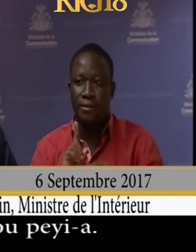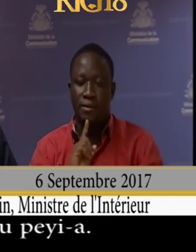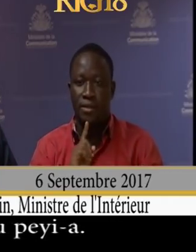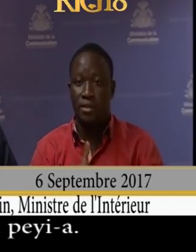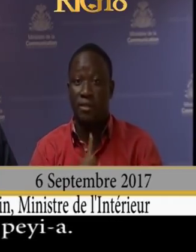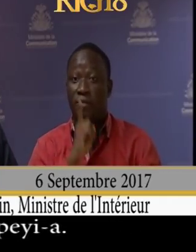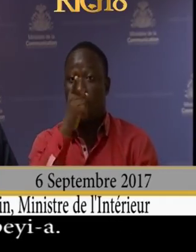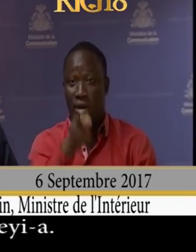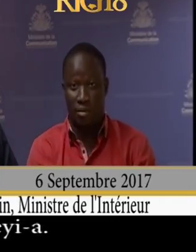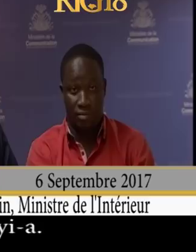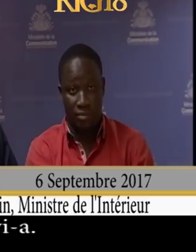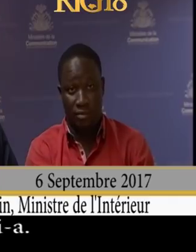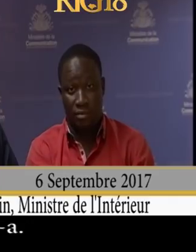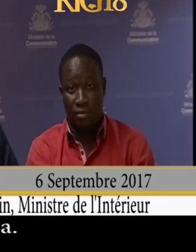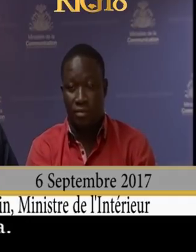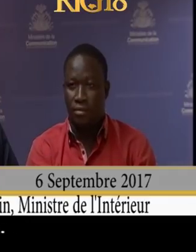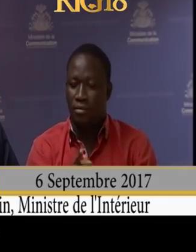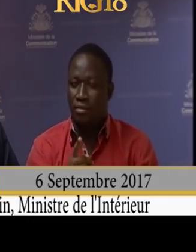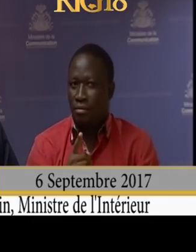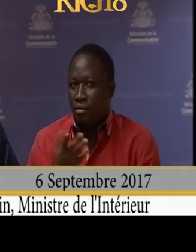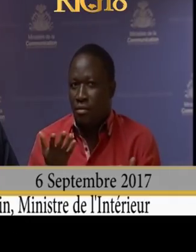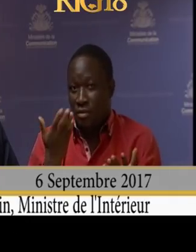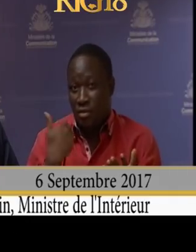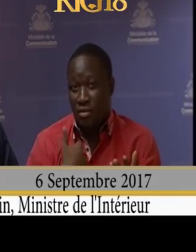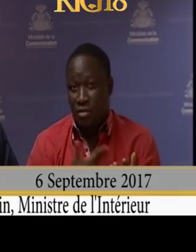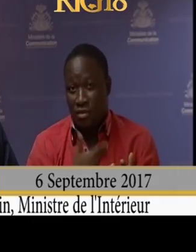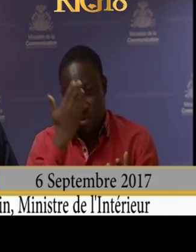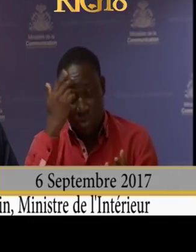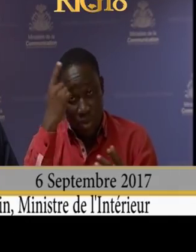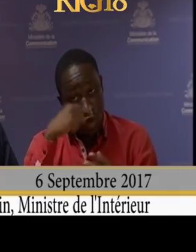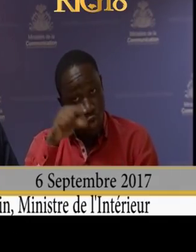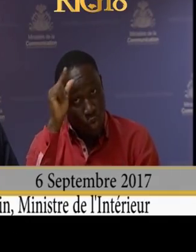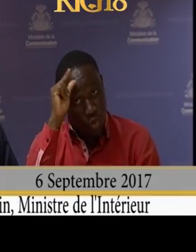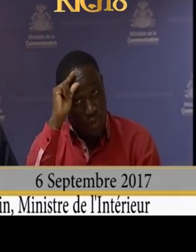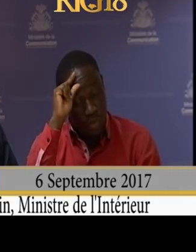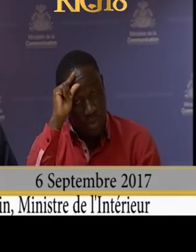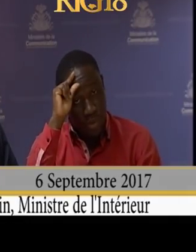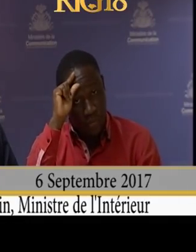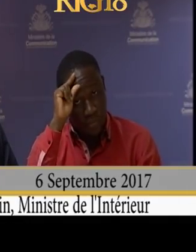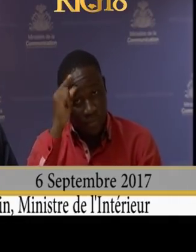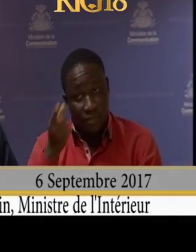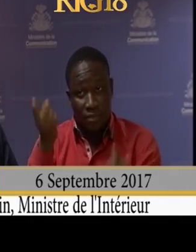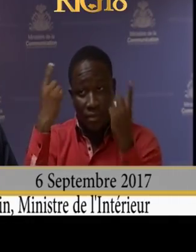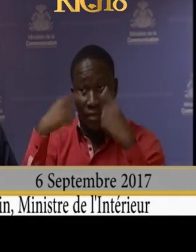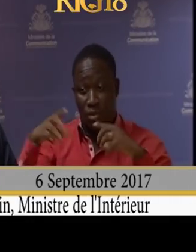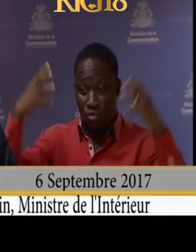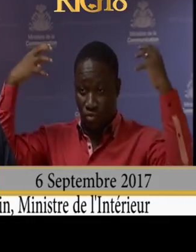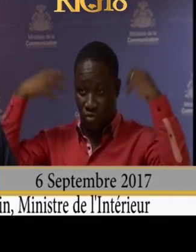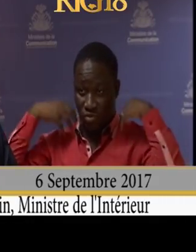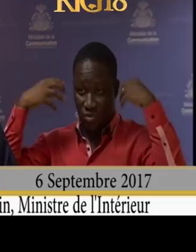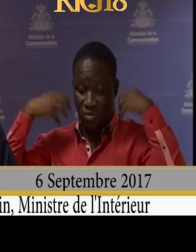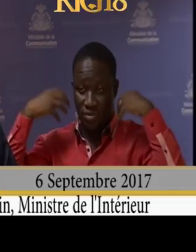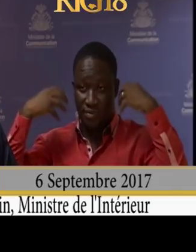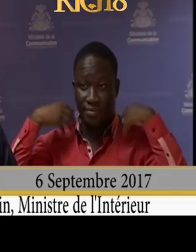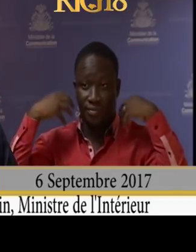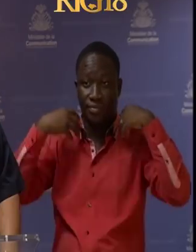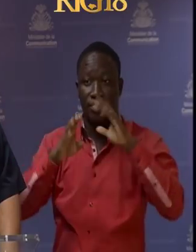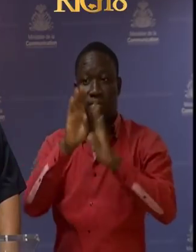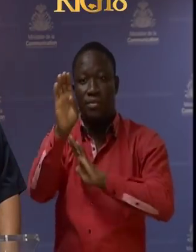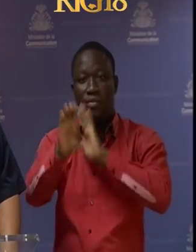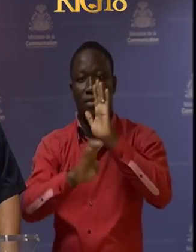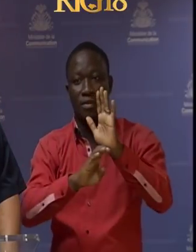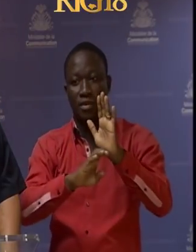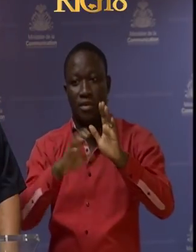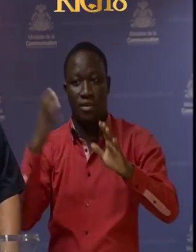sérieux. Évidemment gouvernement république là depuis chef l'état, chef